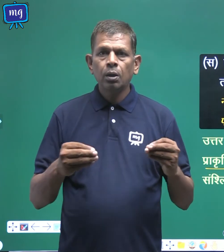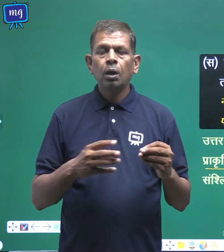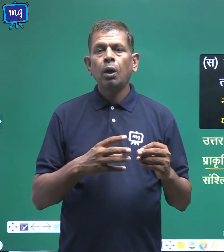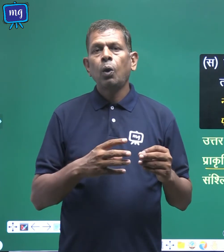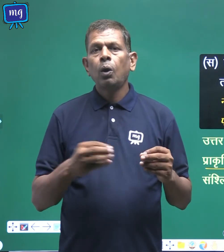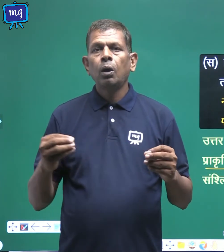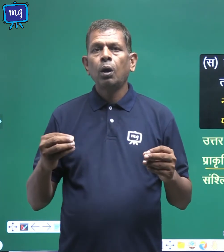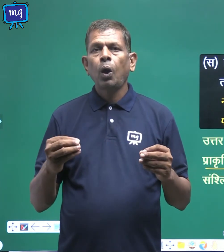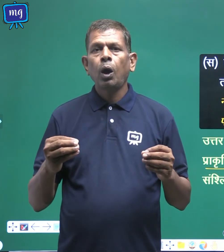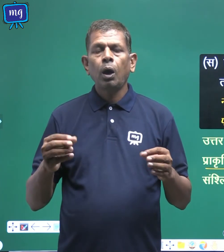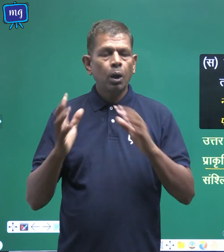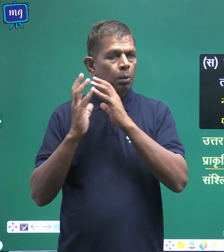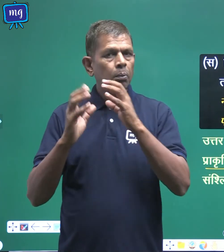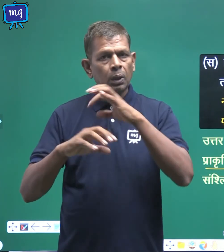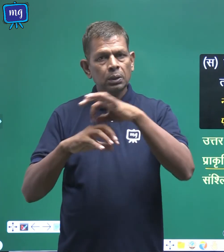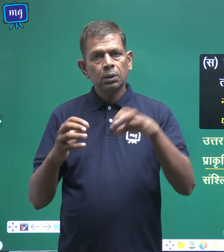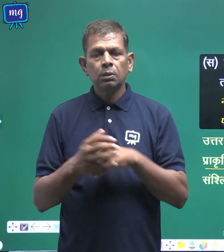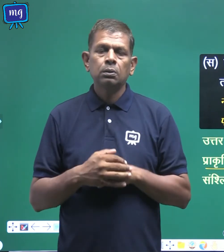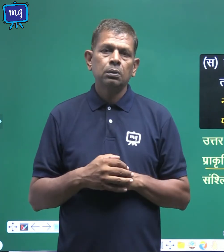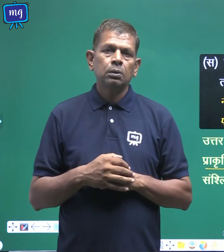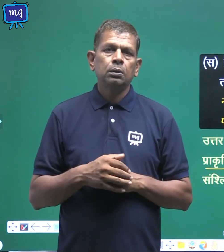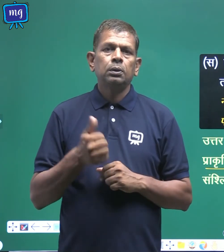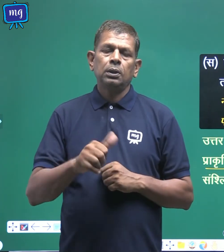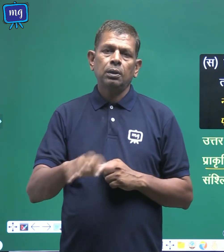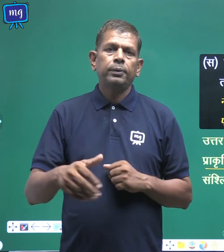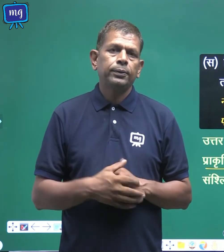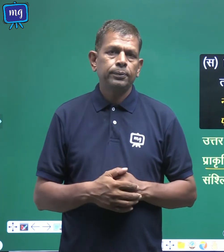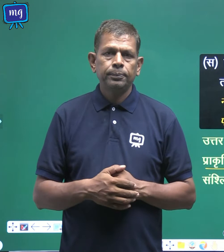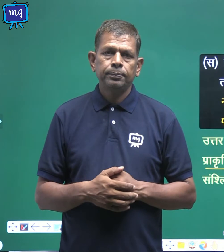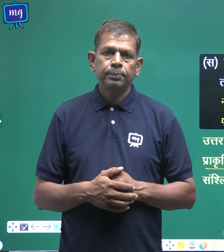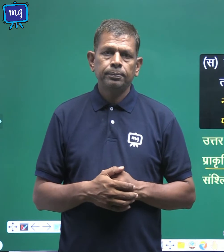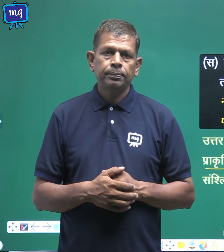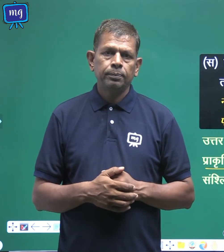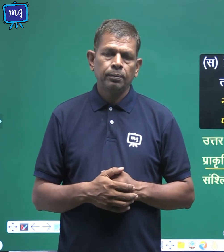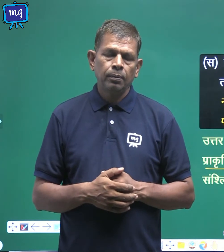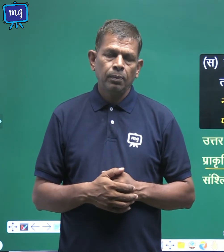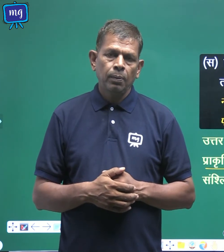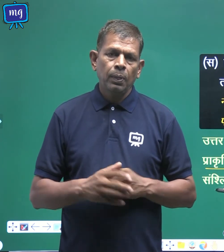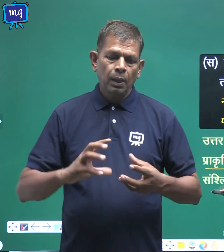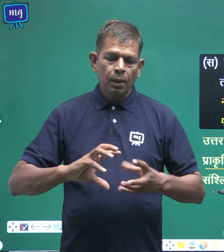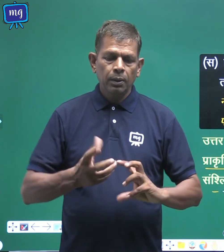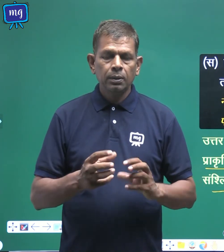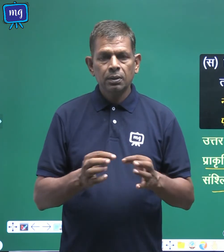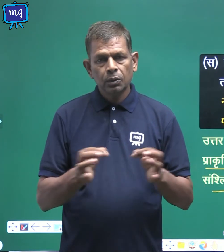और पटसन। ठीक है बच्चों। संश्लिष्ट तंतु